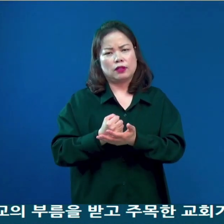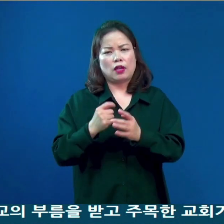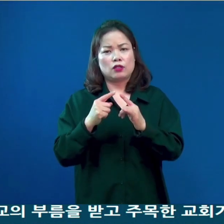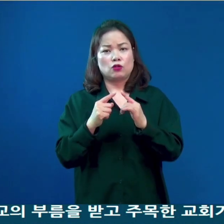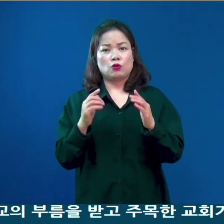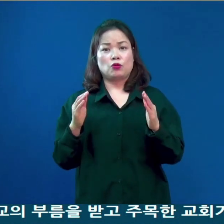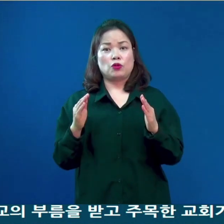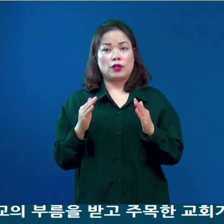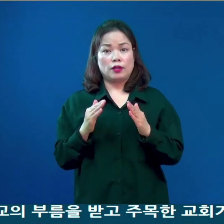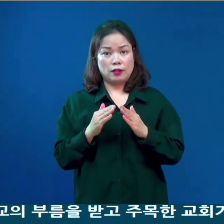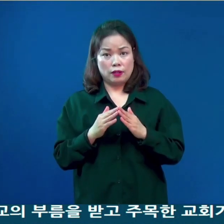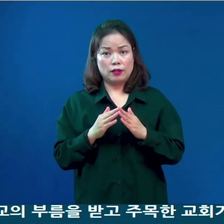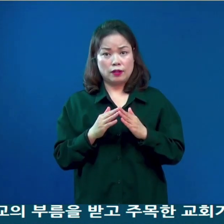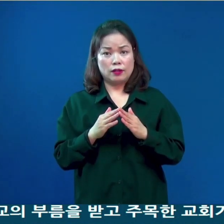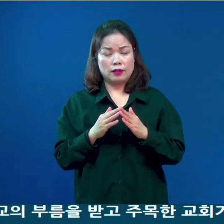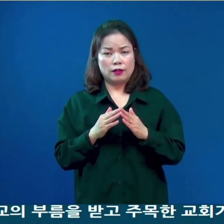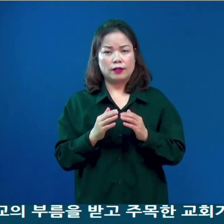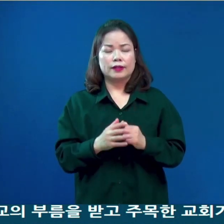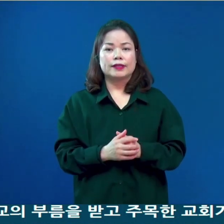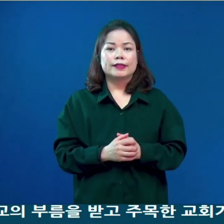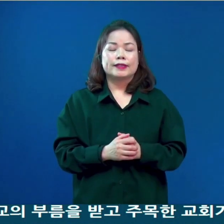교회,